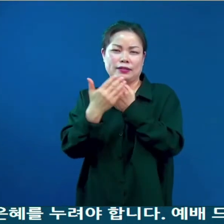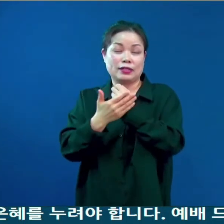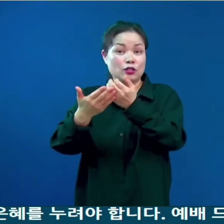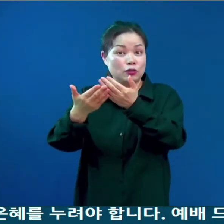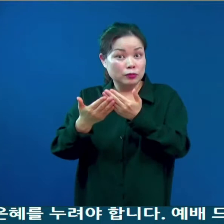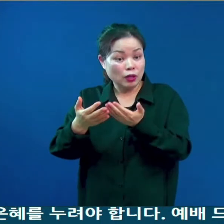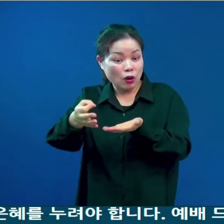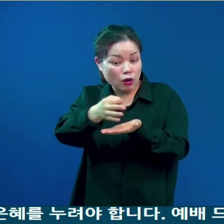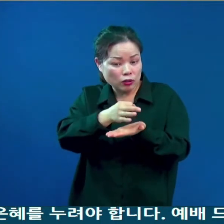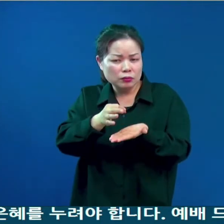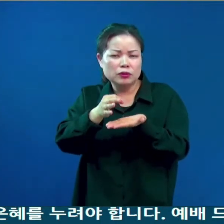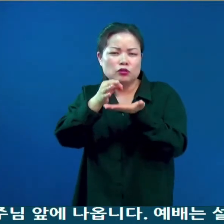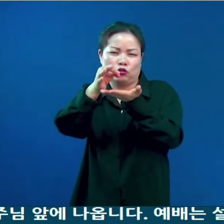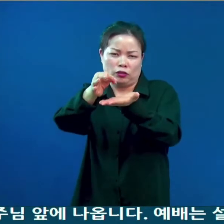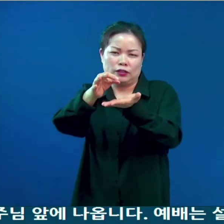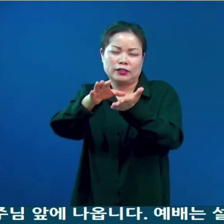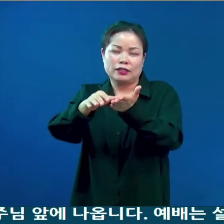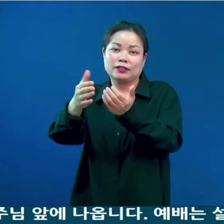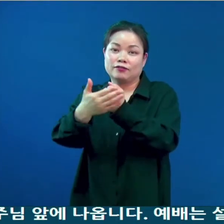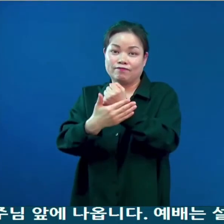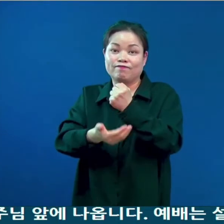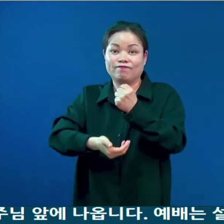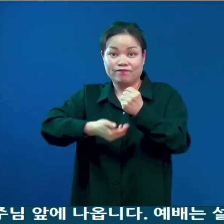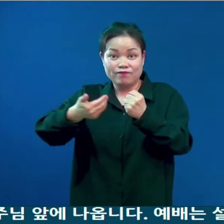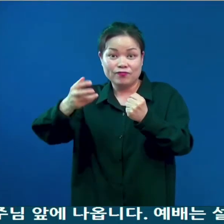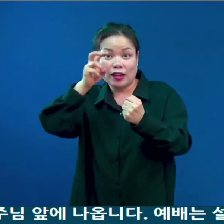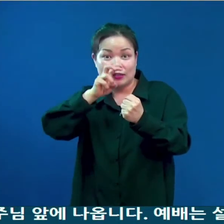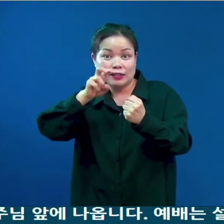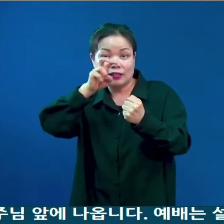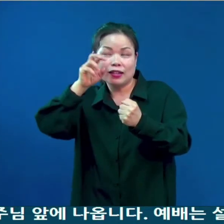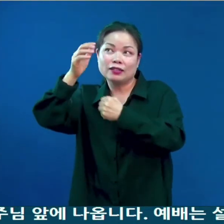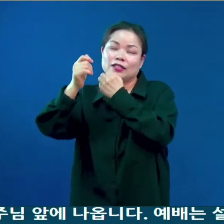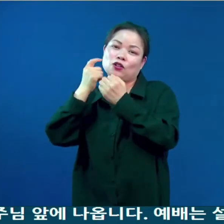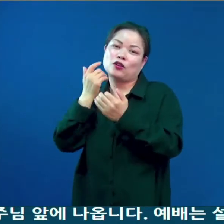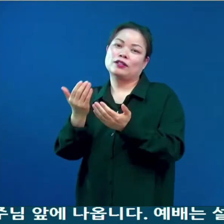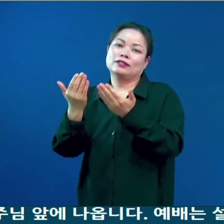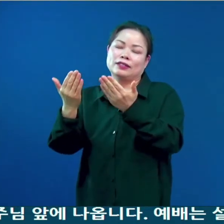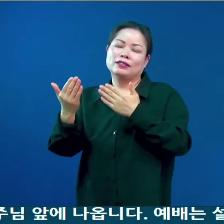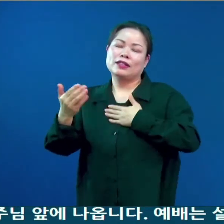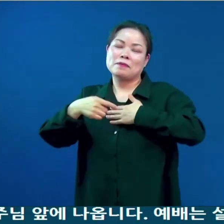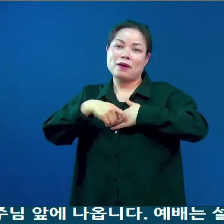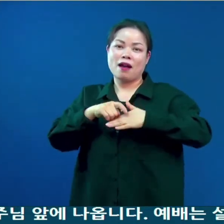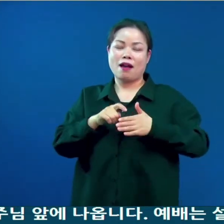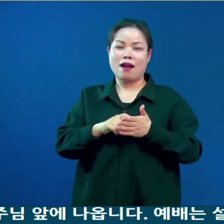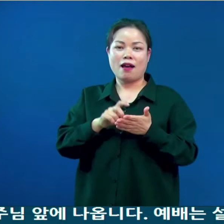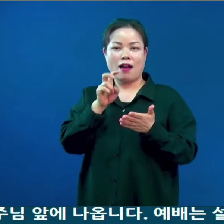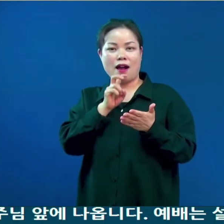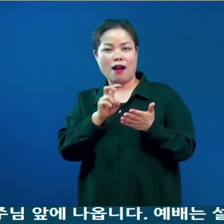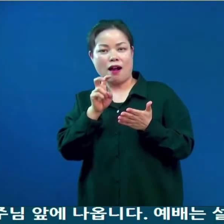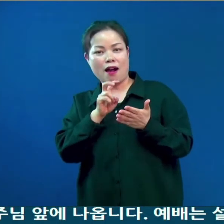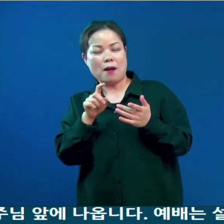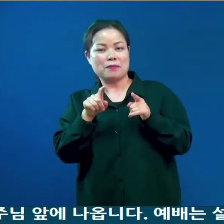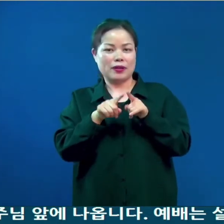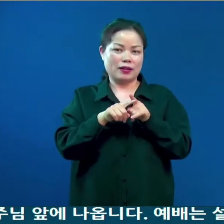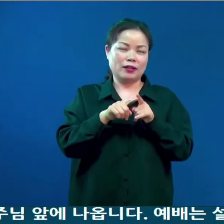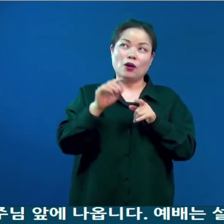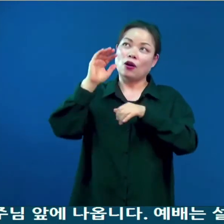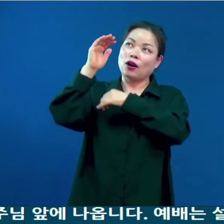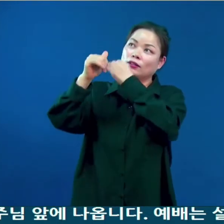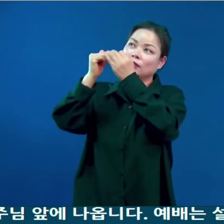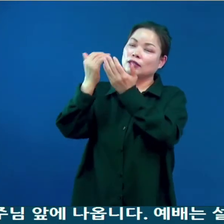주십니다. 헌금을 드리는 순간에도 은혜가 넘치고요. 찬양으로 하나님께 영광을 드릴 때 내 마음이 찬양대와 합해져서 하나님께